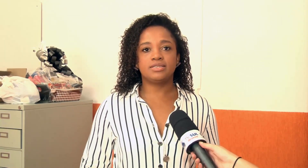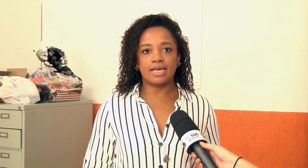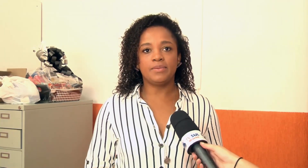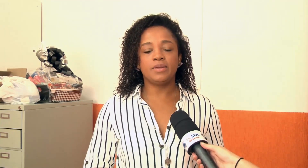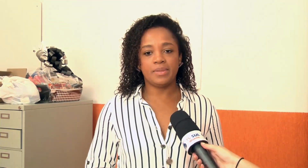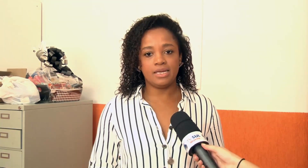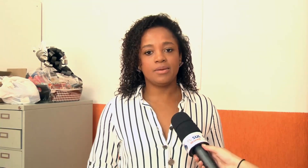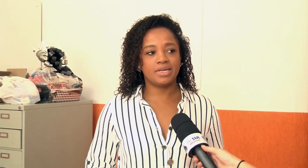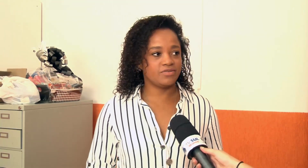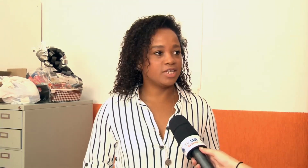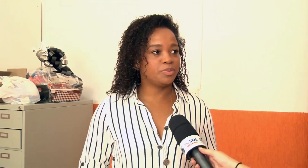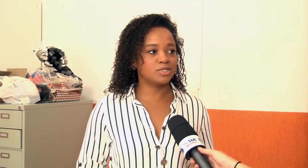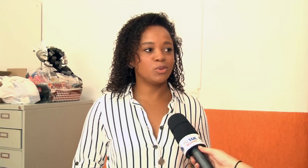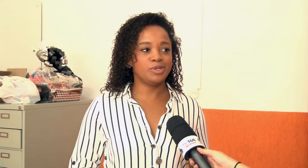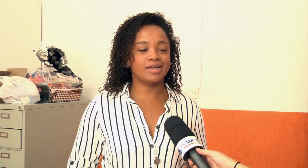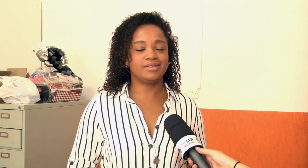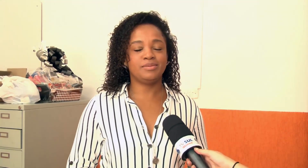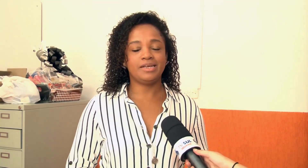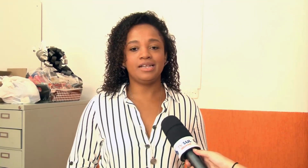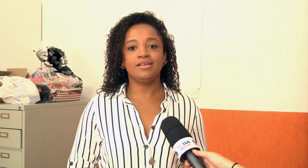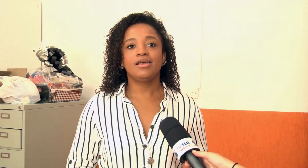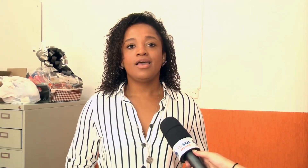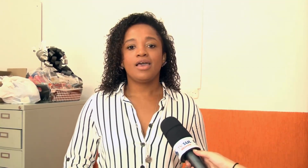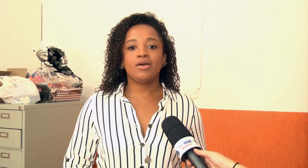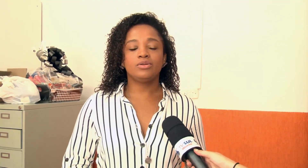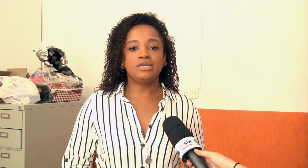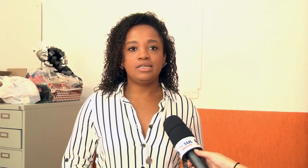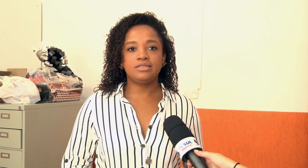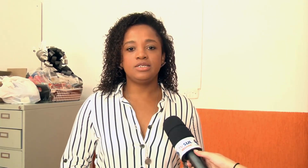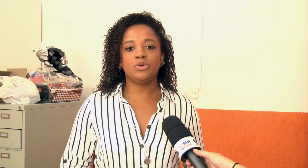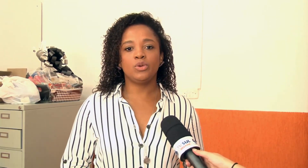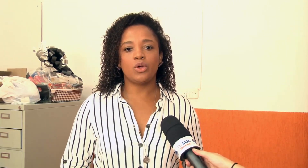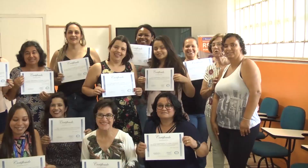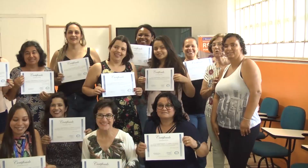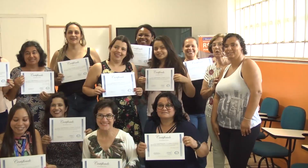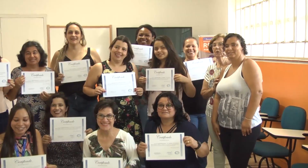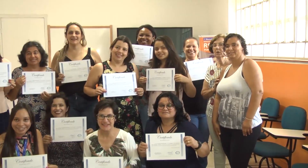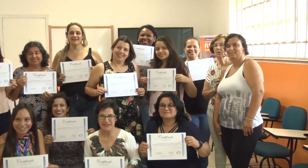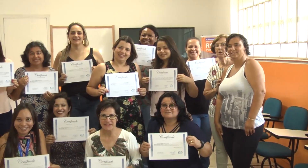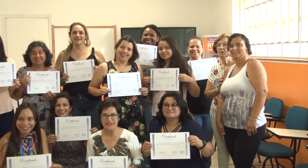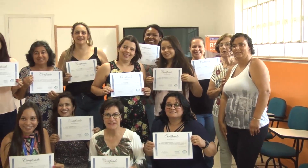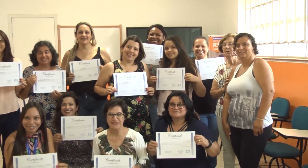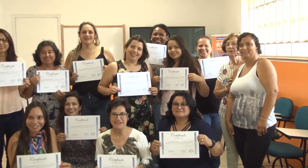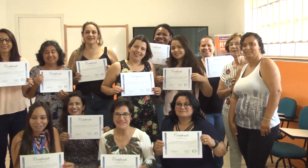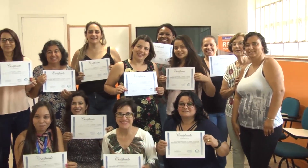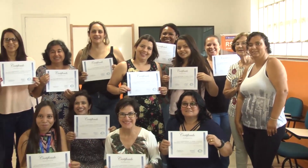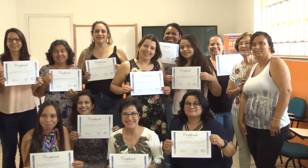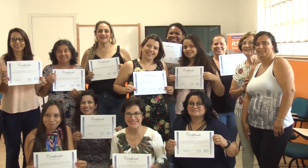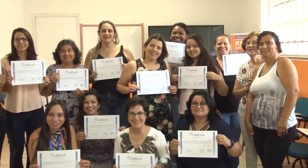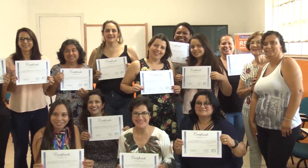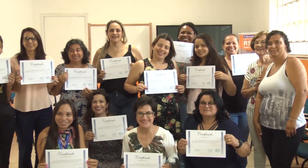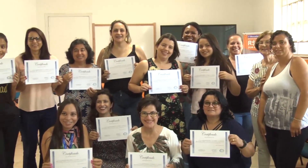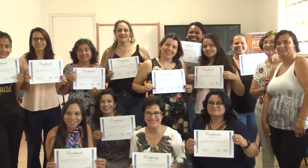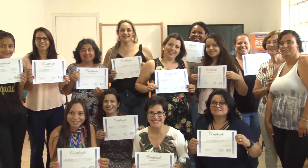WhatsApp também, que é mais fácil para se comunicar também, né? É o 359-8871-3278.